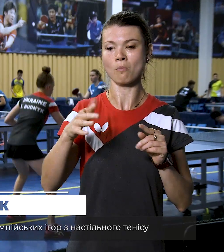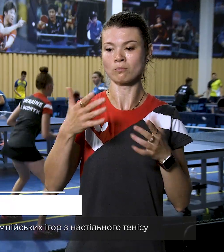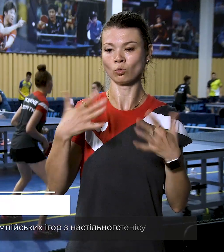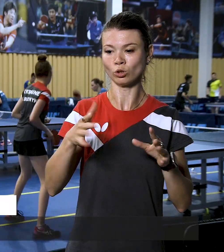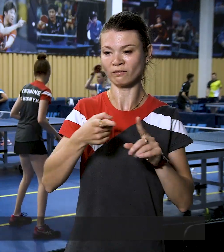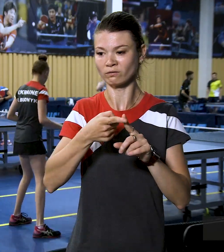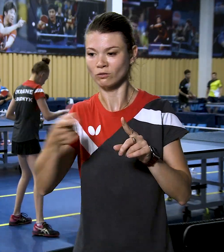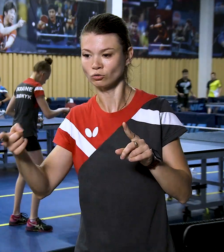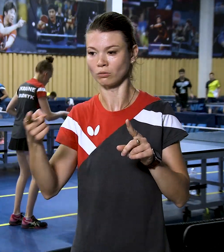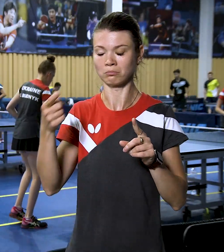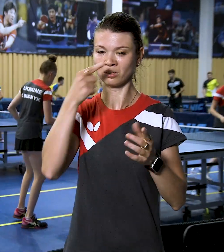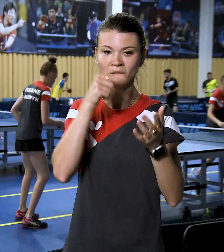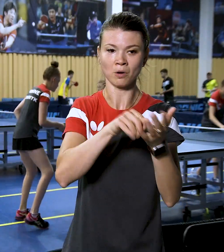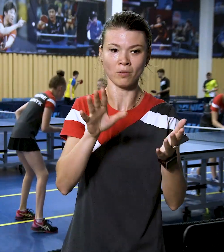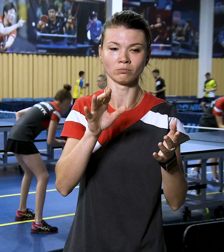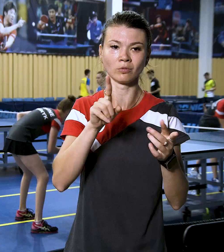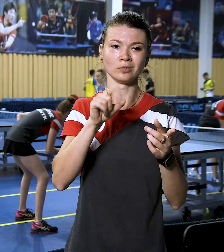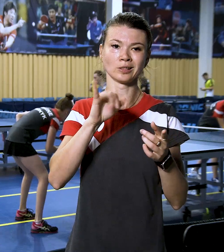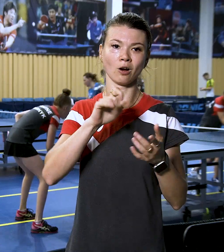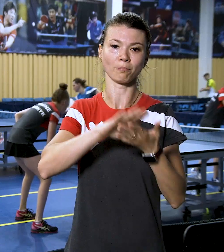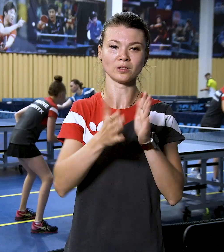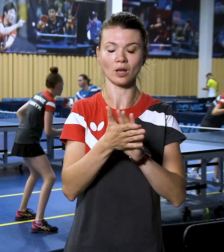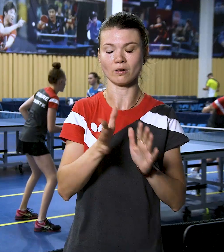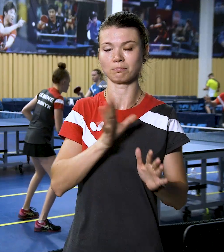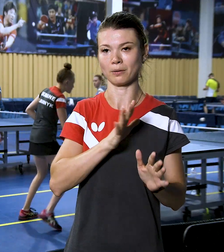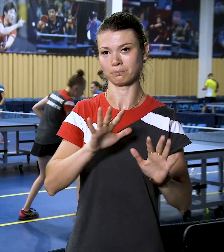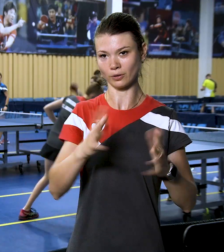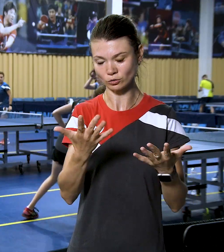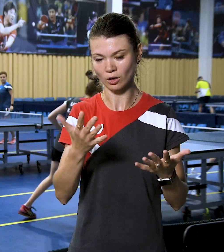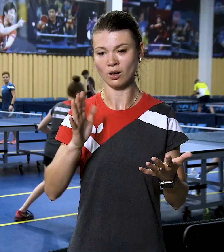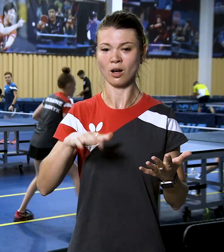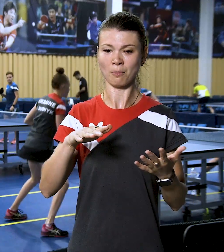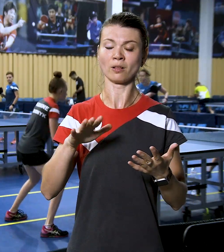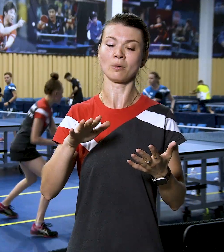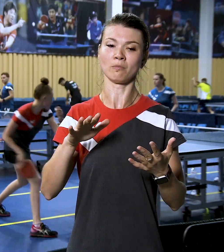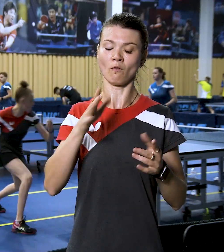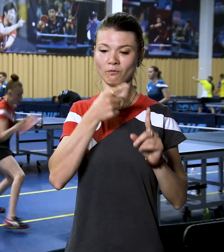Однак через особисті обставини я не могла займатися спортом так, щоб бути у збірній.